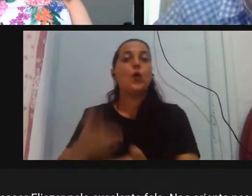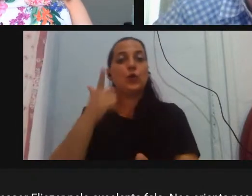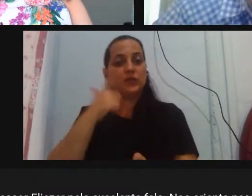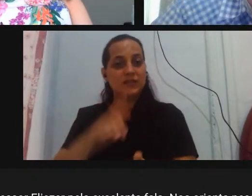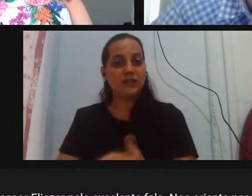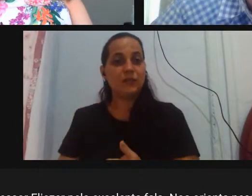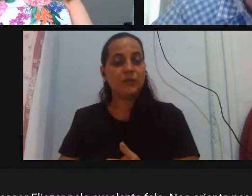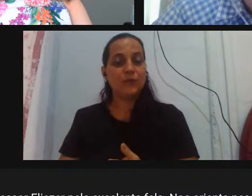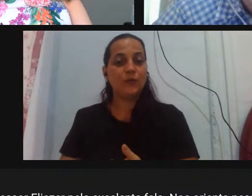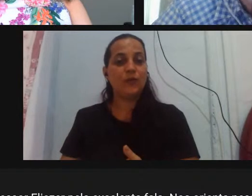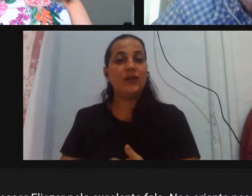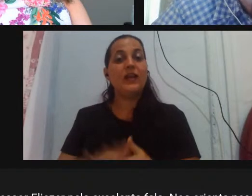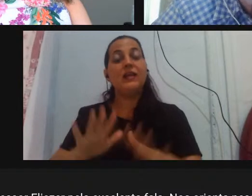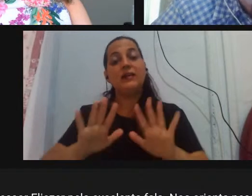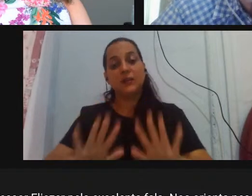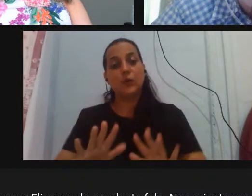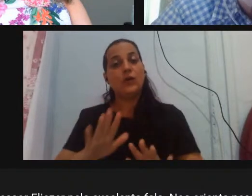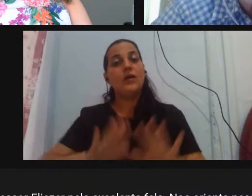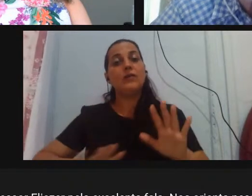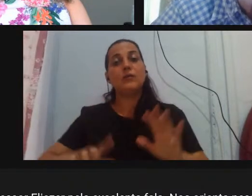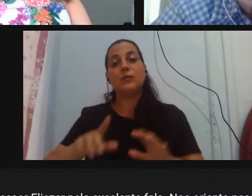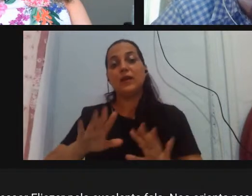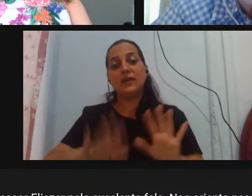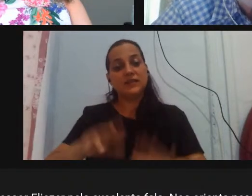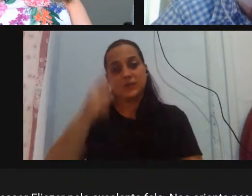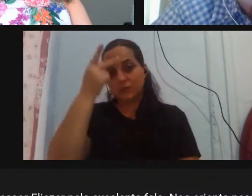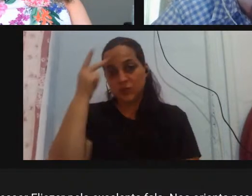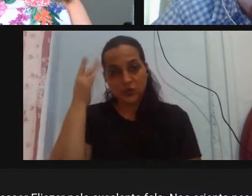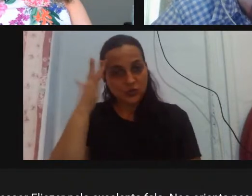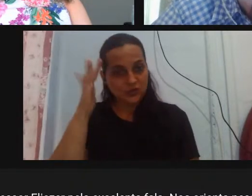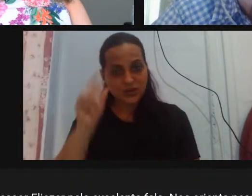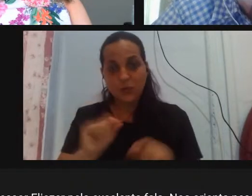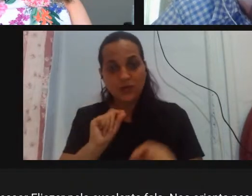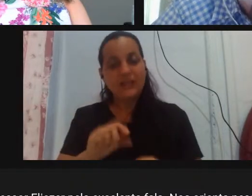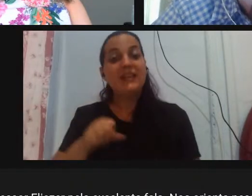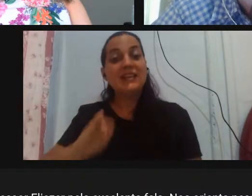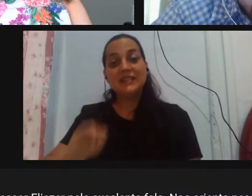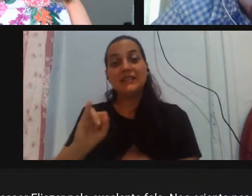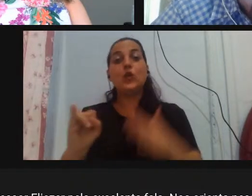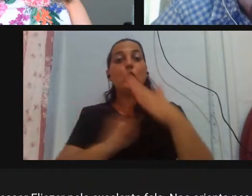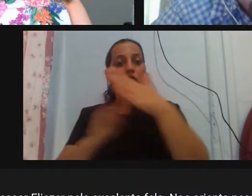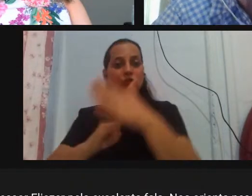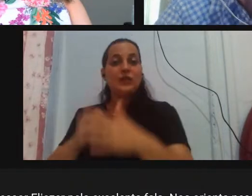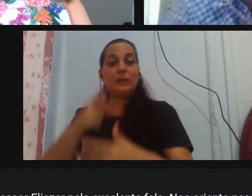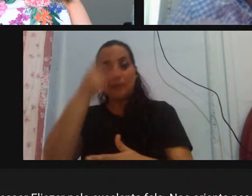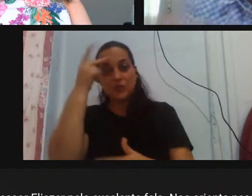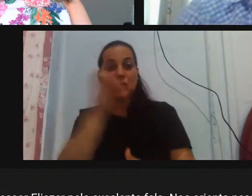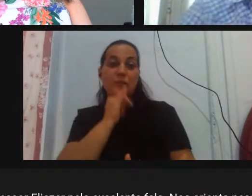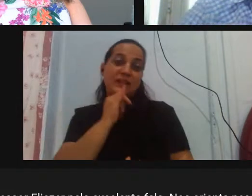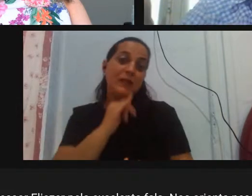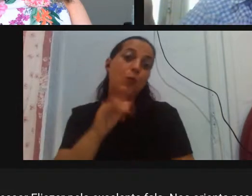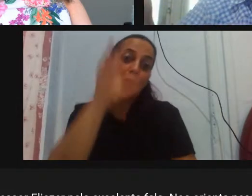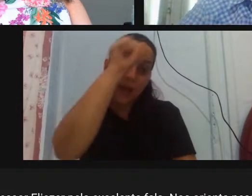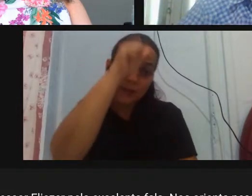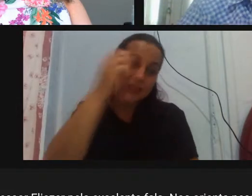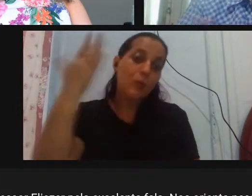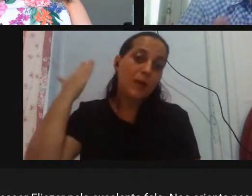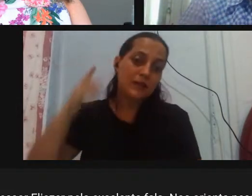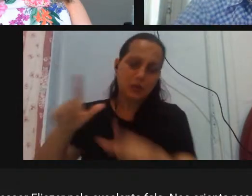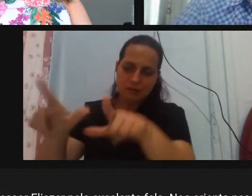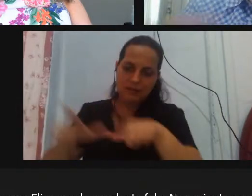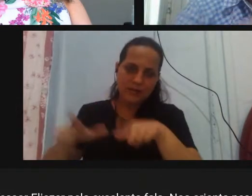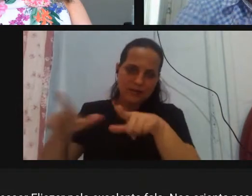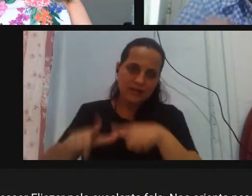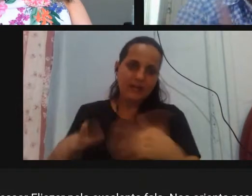nem sabem que o Instituto ele pode certificar saberes, tá? Sempre numa perspectiva de inclusão. O